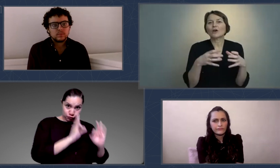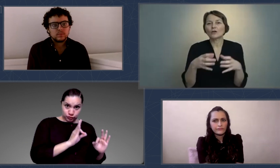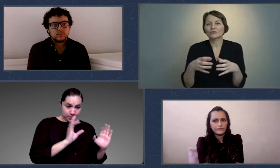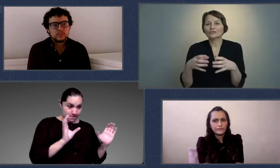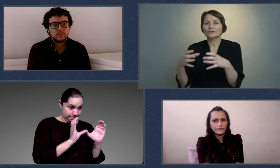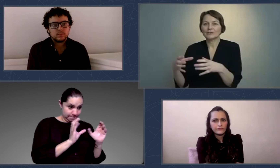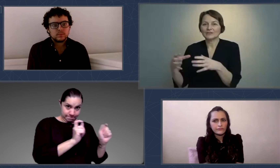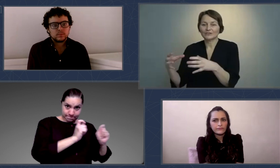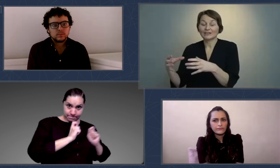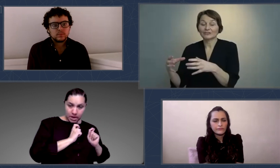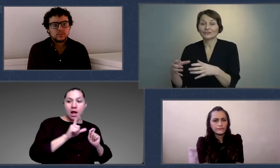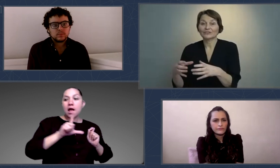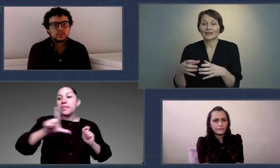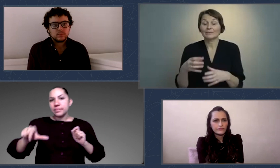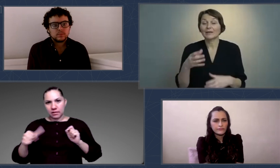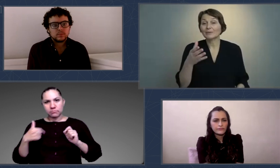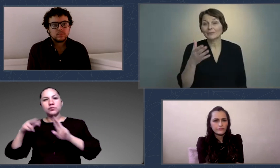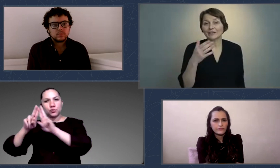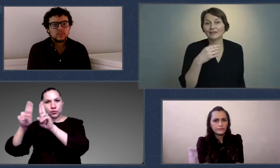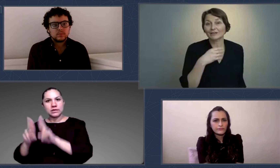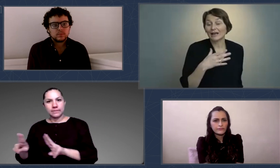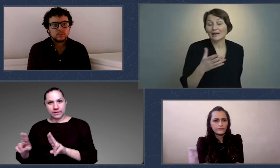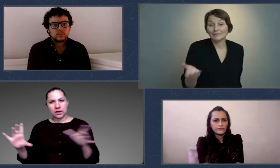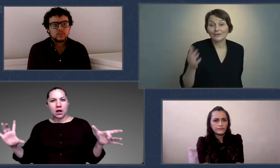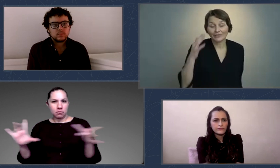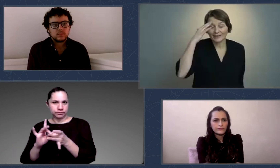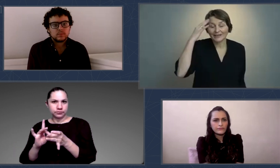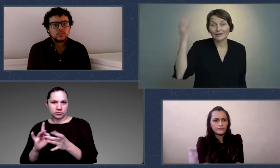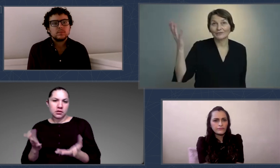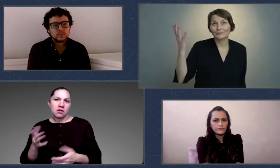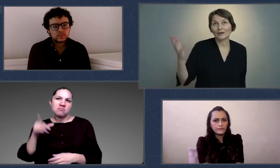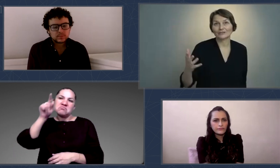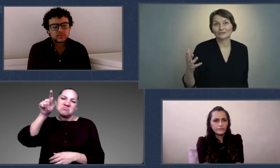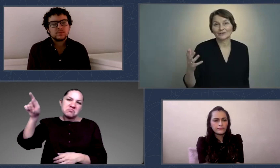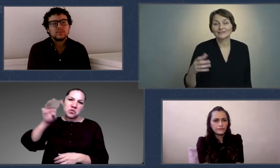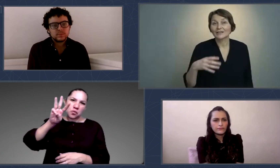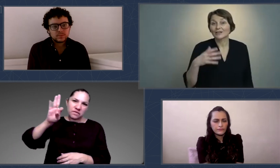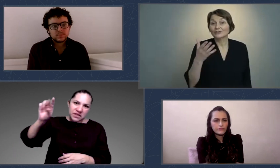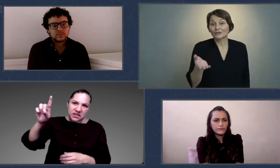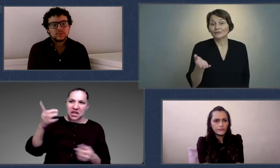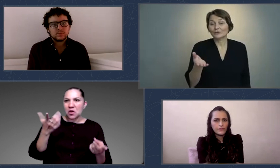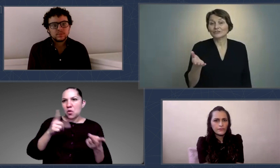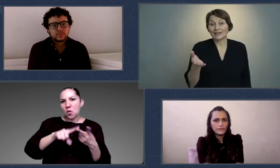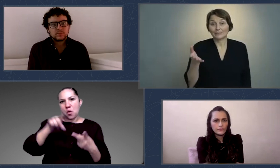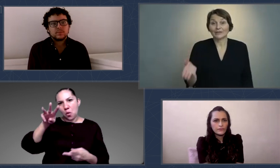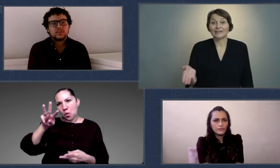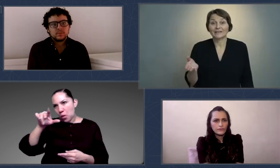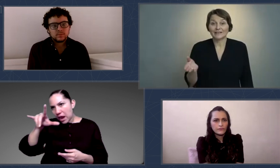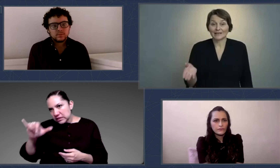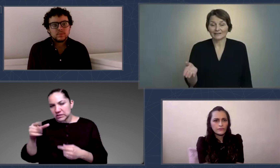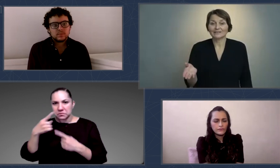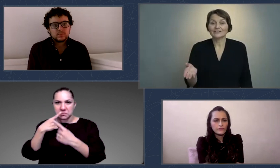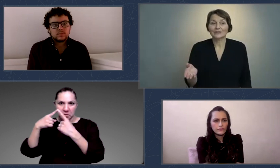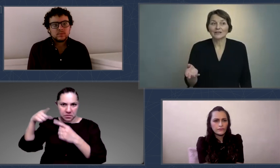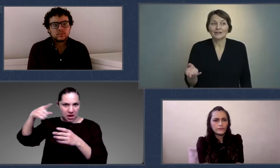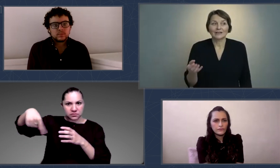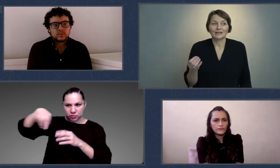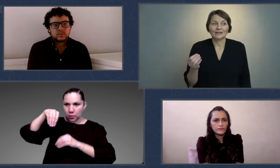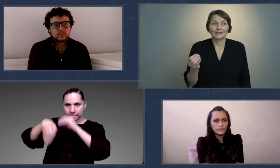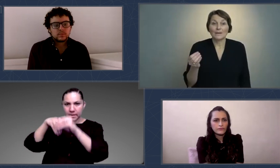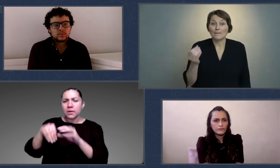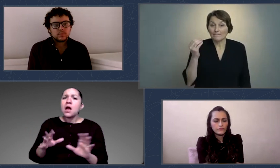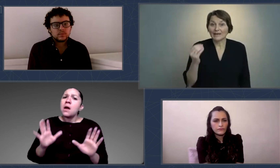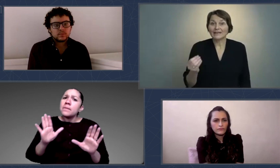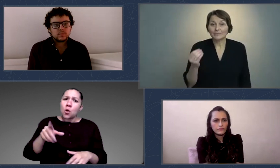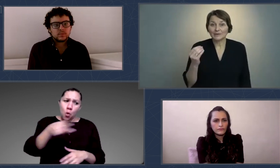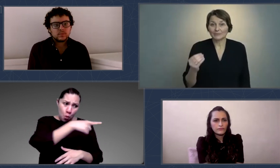es la lengua nacional. Pero ustedes como órgano nacional serán los que van a decir, bueno,